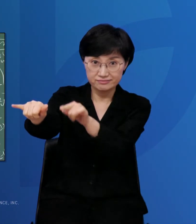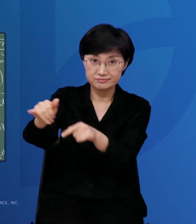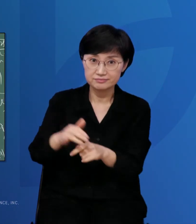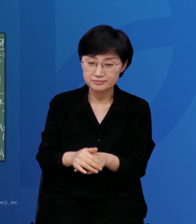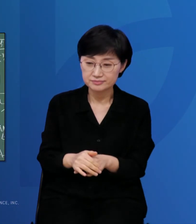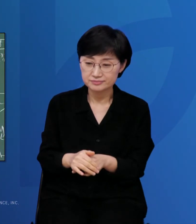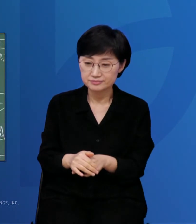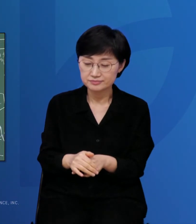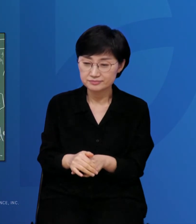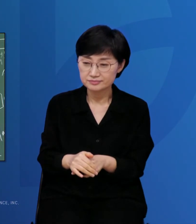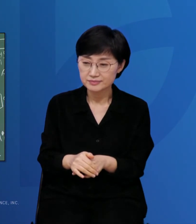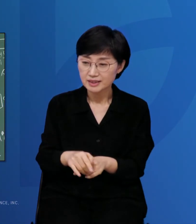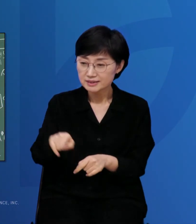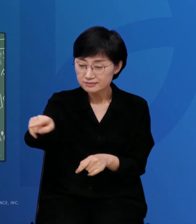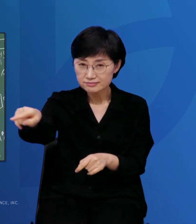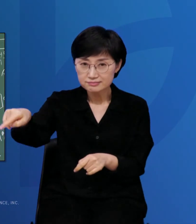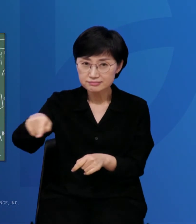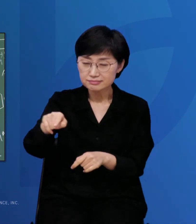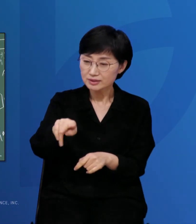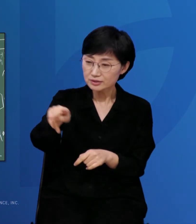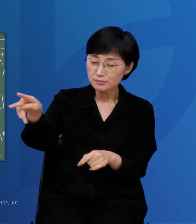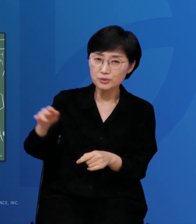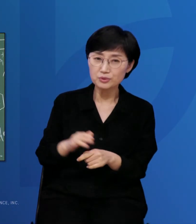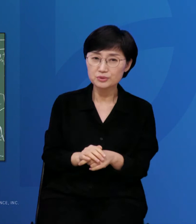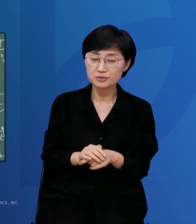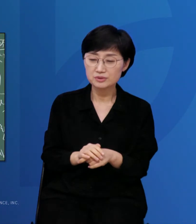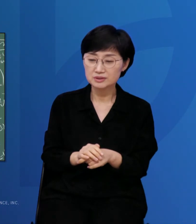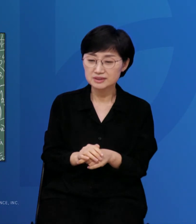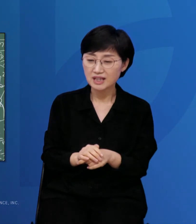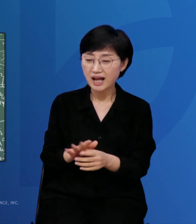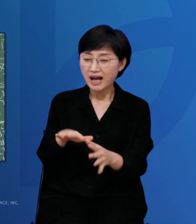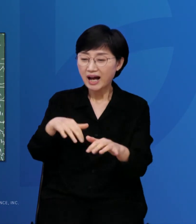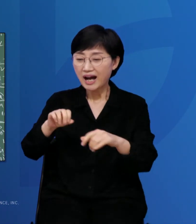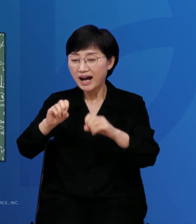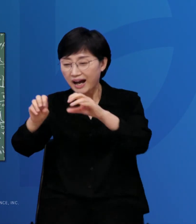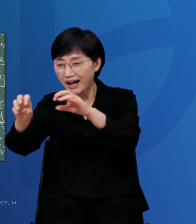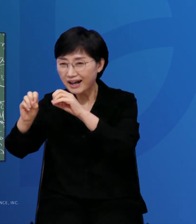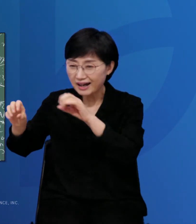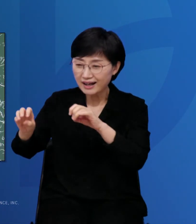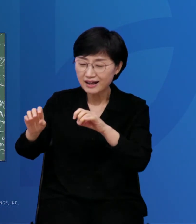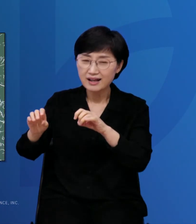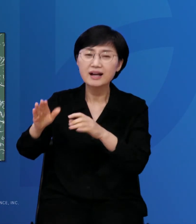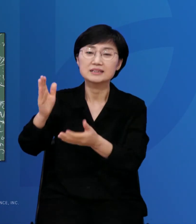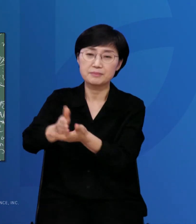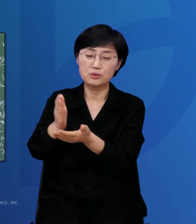약 먹고 주사 맞아 돌아다니는데 이 사람들은 가지도 않고 앉아도 인터넷 같아서.